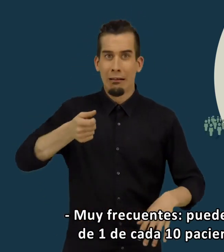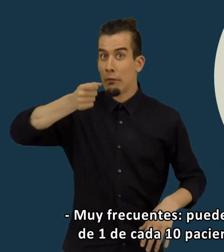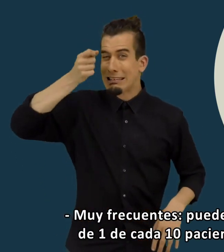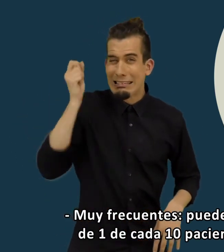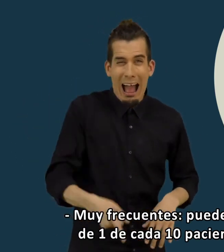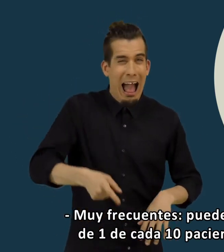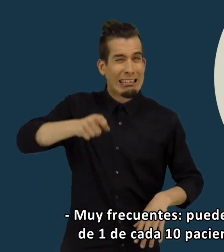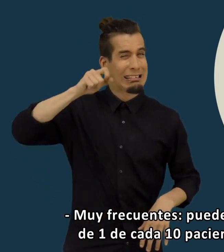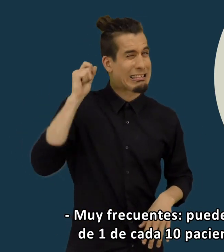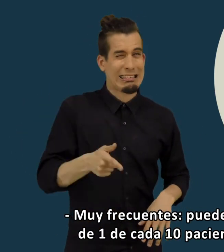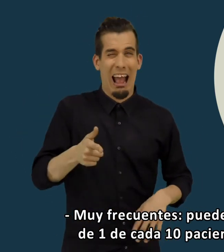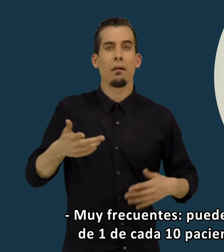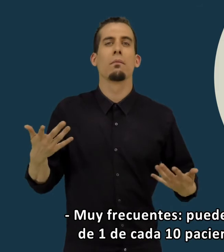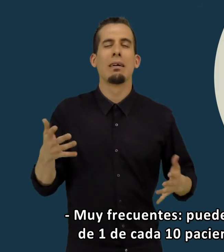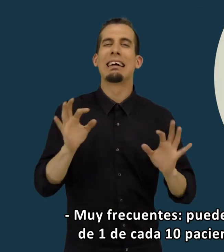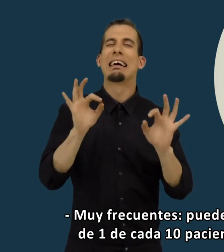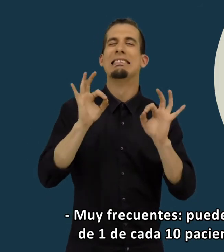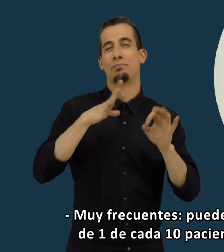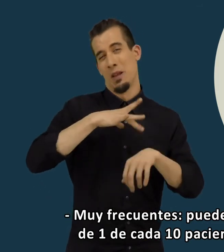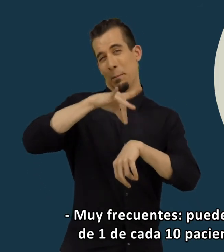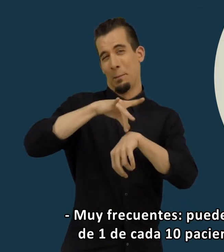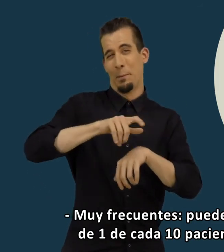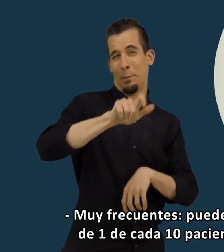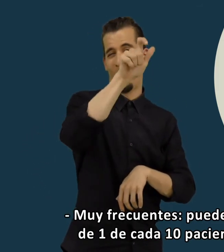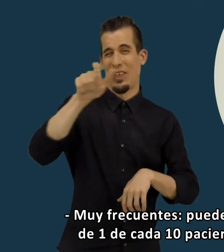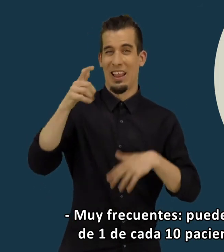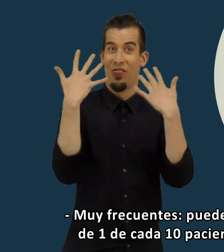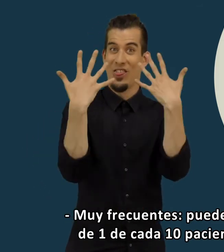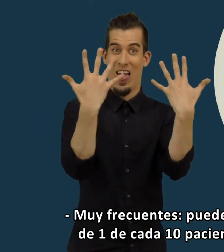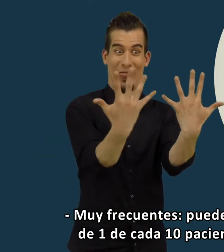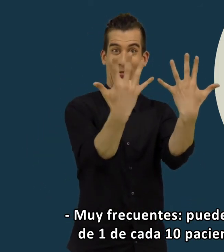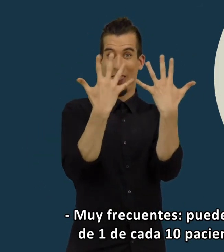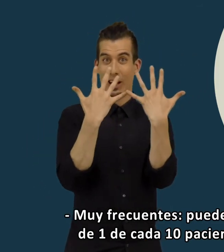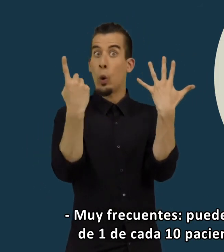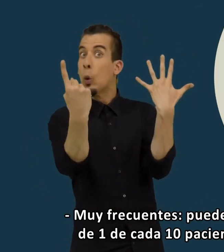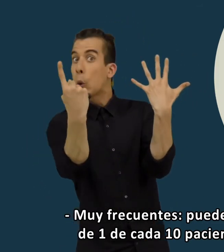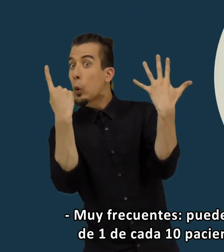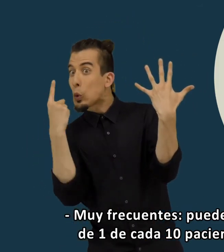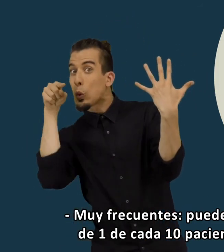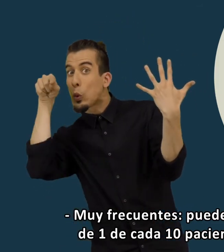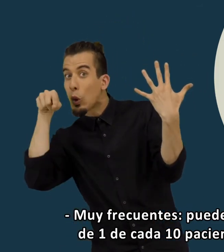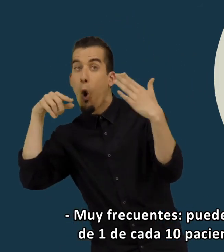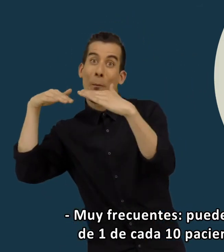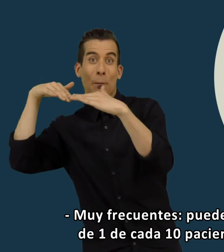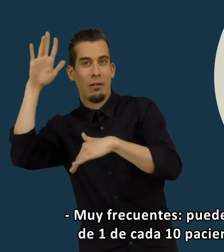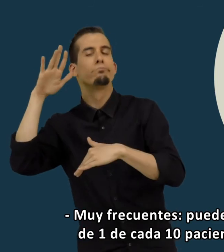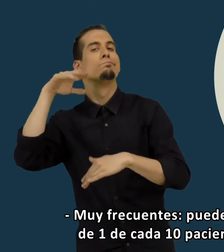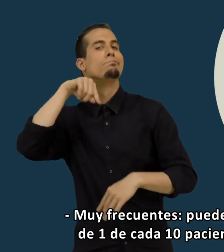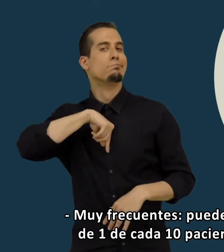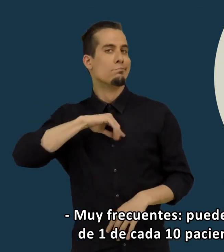Muy frecuentes. Pueden afectar a más de 1 de cada 10 pacientes o personas.